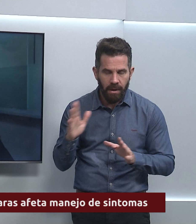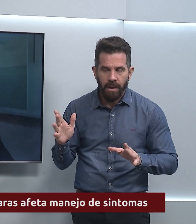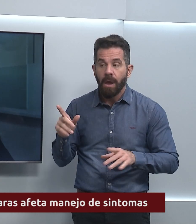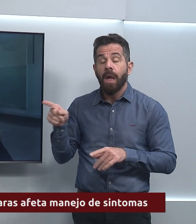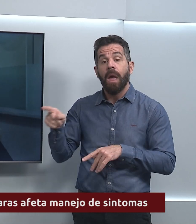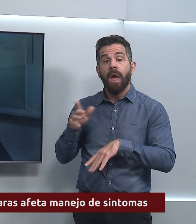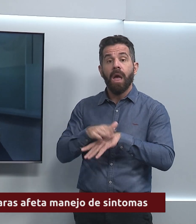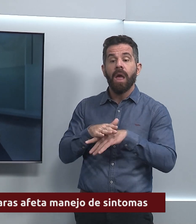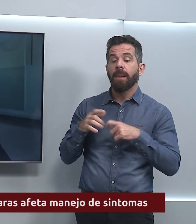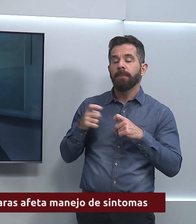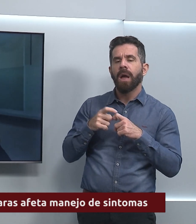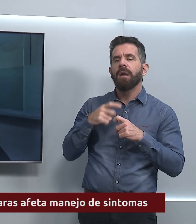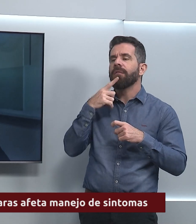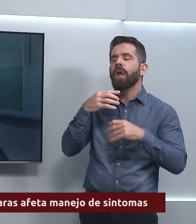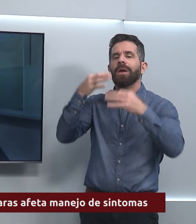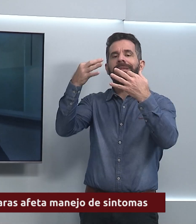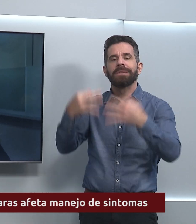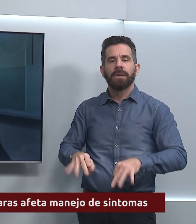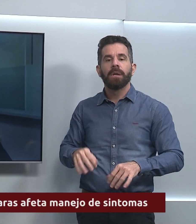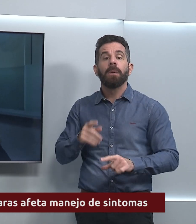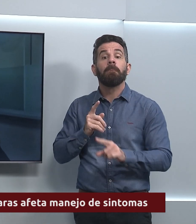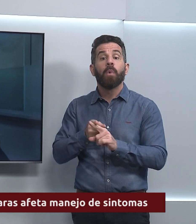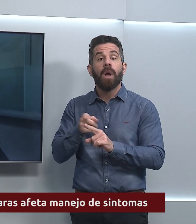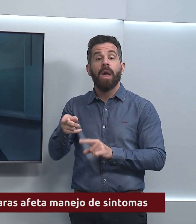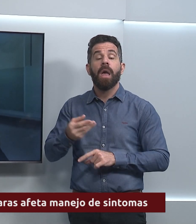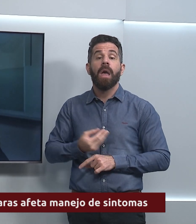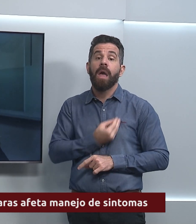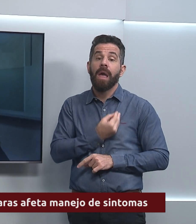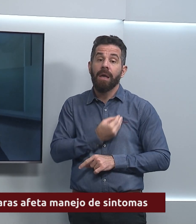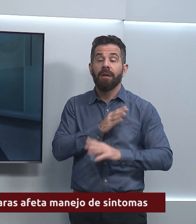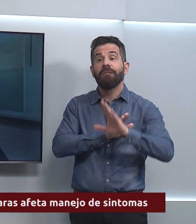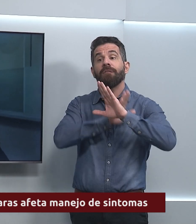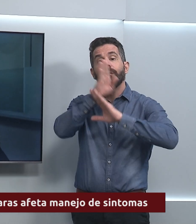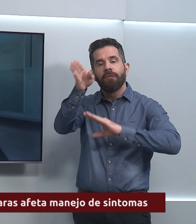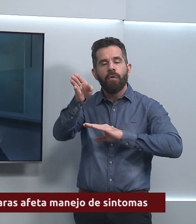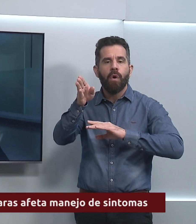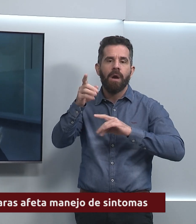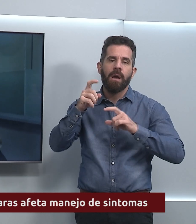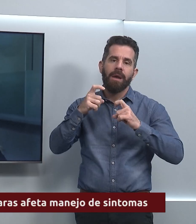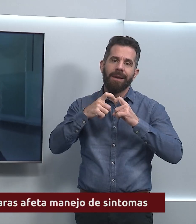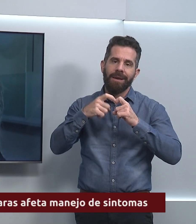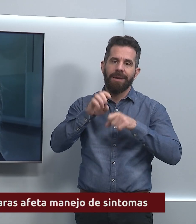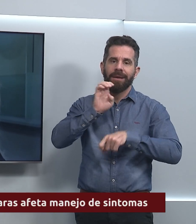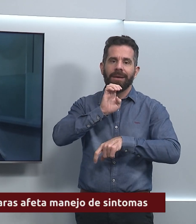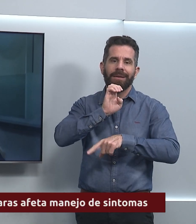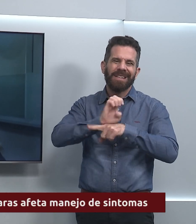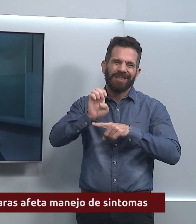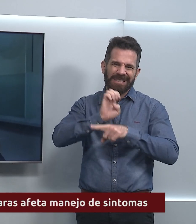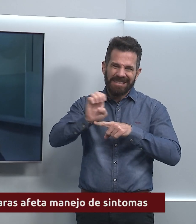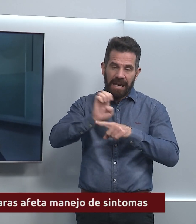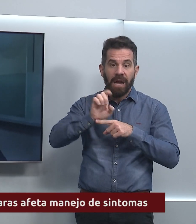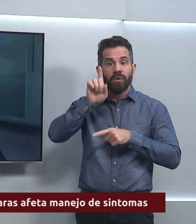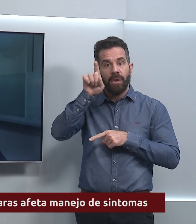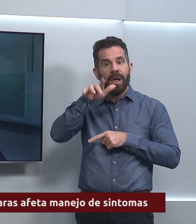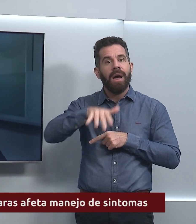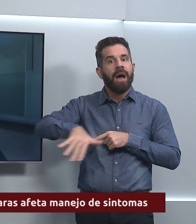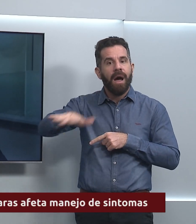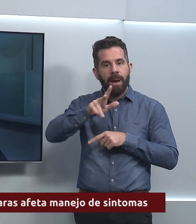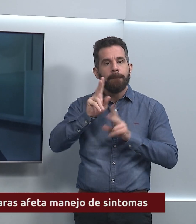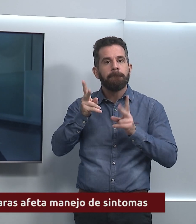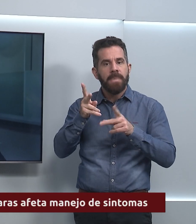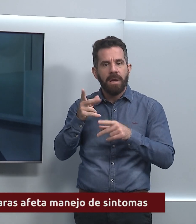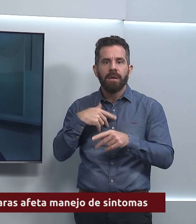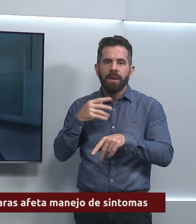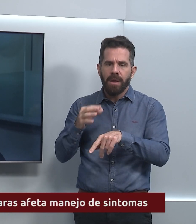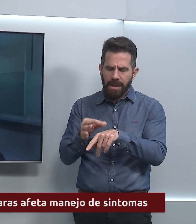ela tinha tanta certeza? Porque ela estagiou, ela fez residência no Hospital das Clínicas em São Paulo nessa área. Fez biópsia